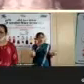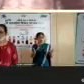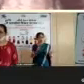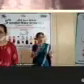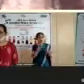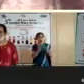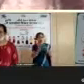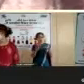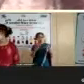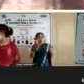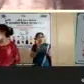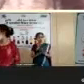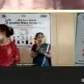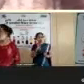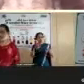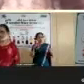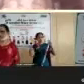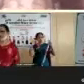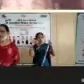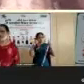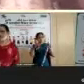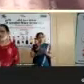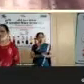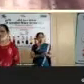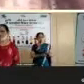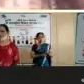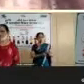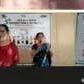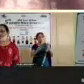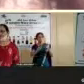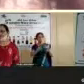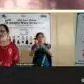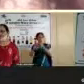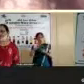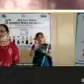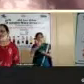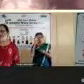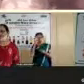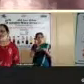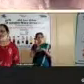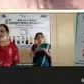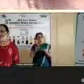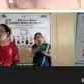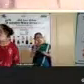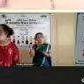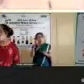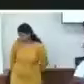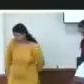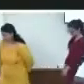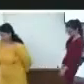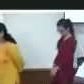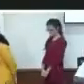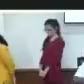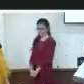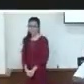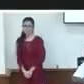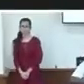ये प्रोग्राम मैं उम्मीद करती हूँ कि जो कि पूर्वोत्तर राज्यों के सभी प्रतिभागियों और आयोजकों को प्रेरित करेगा। धन्यवाद। धन्यवाद